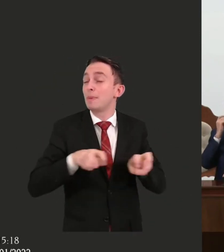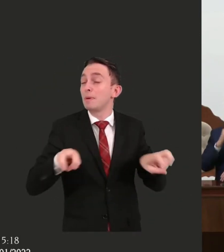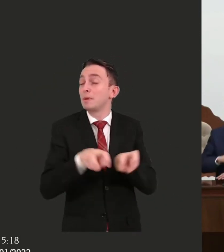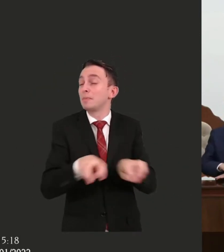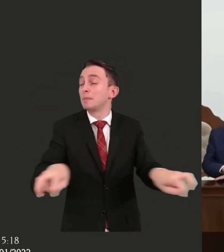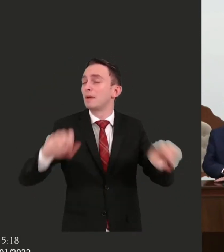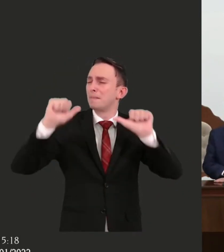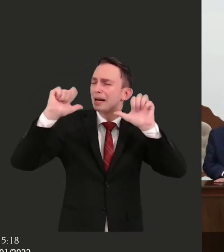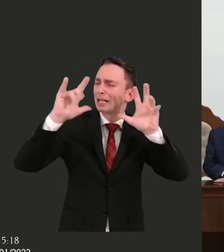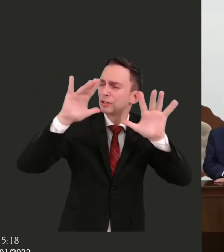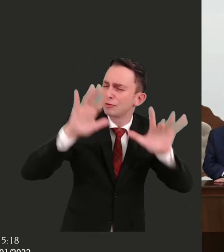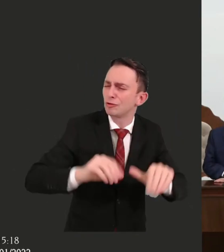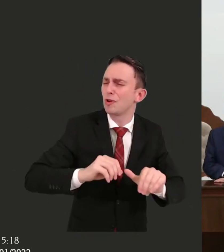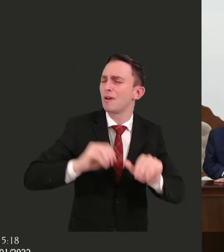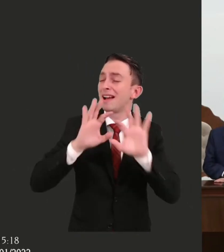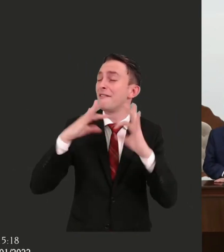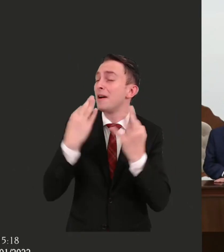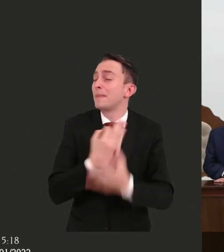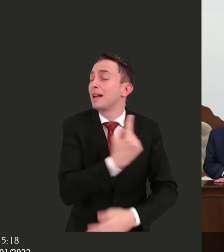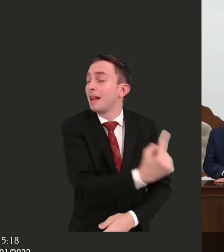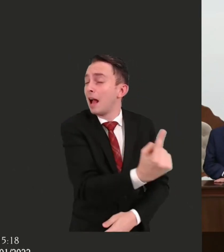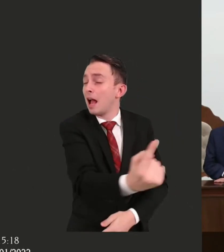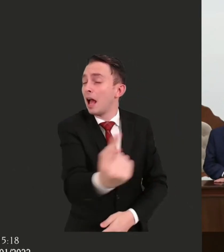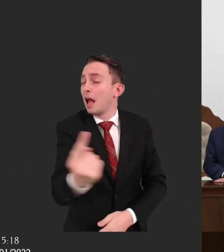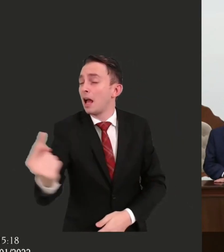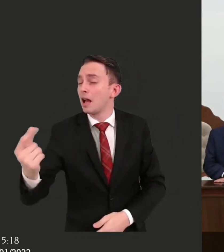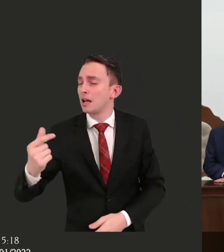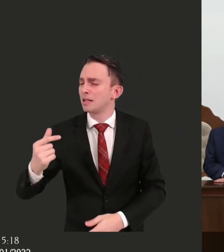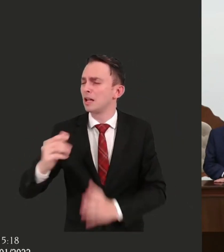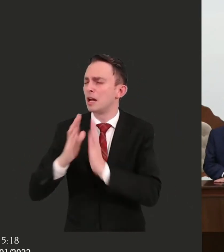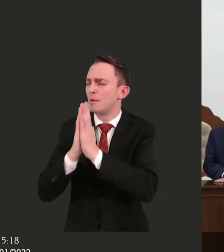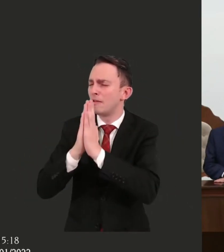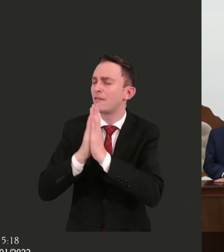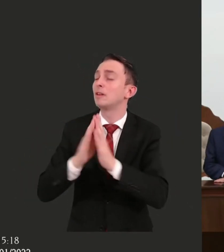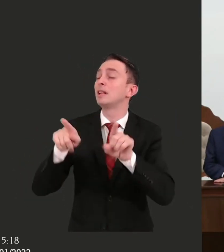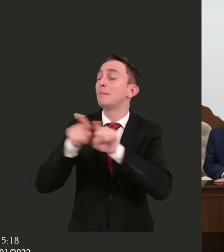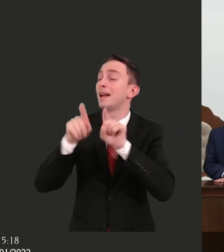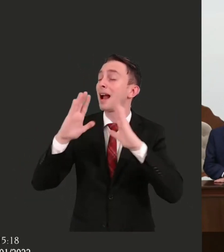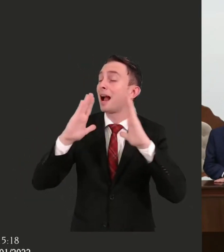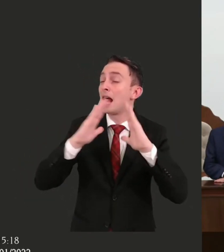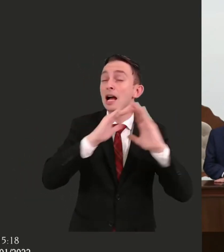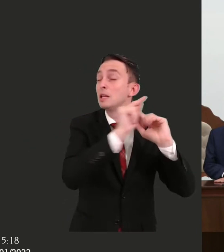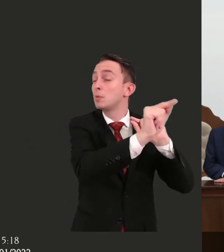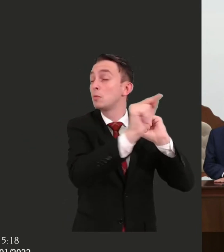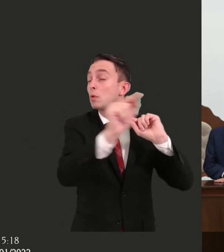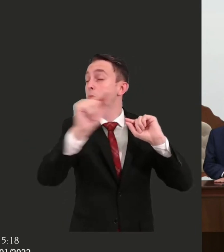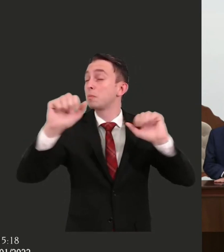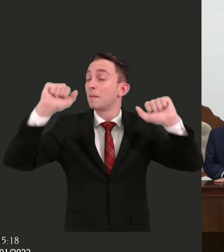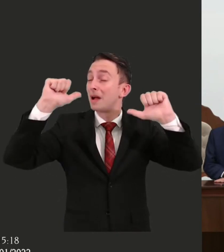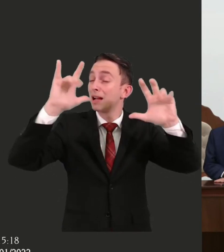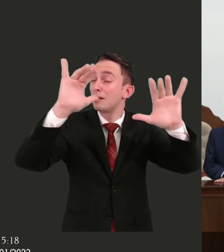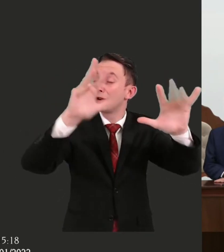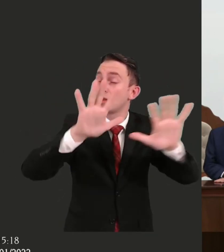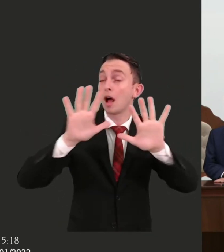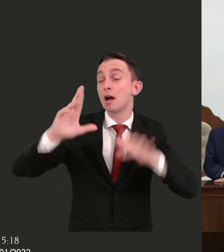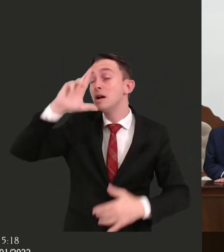aqui representamos e os que estão cada um no seu local, Senhor. Ajuda cada um, alguns passando